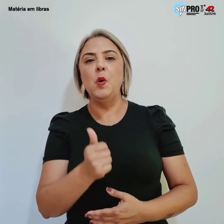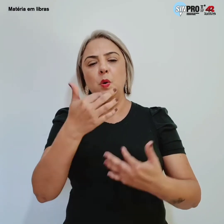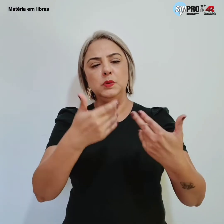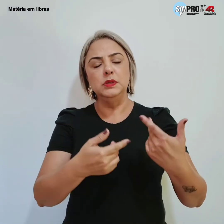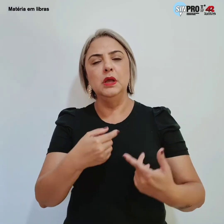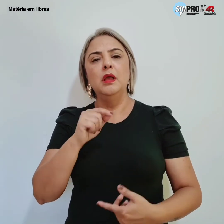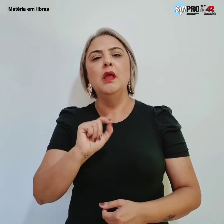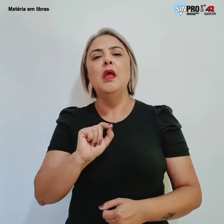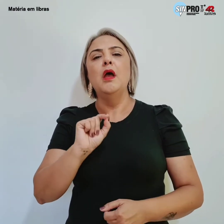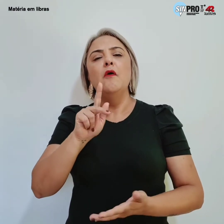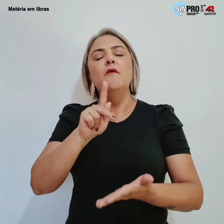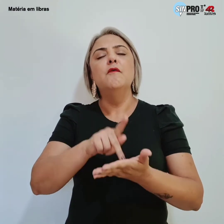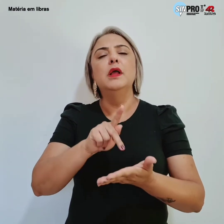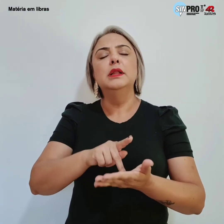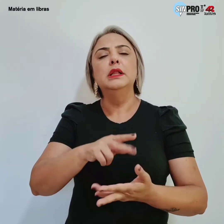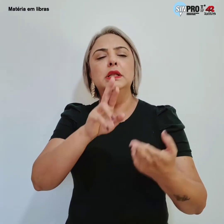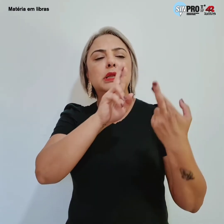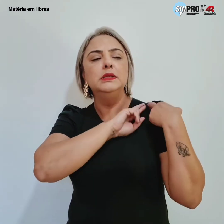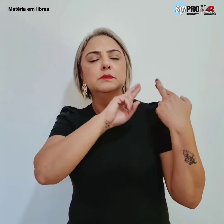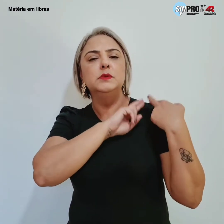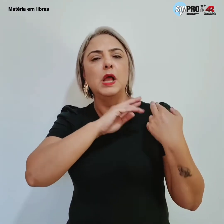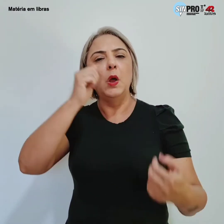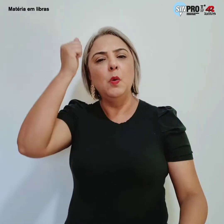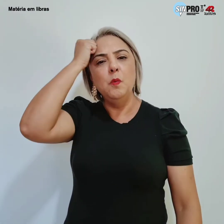pouco sobre quem é o verdadeiro responsável por isso.